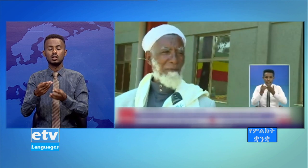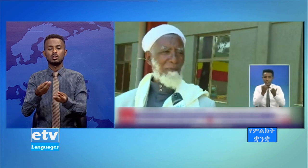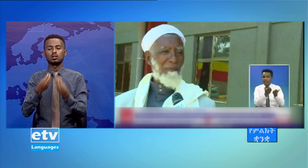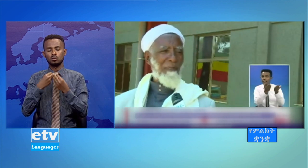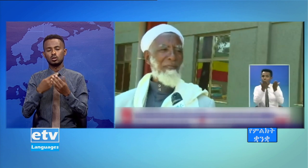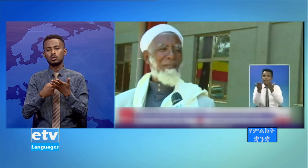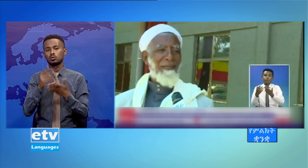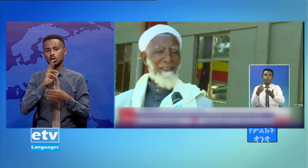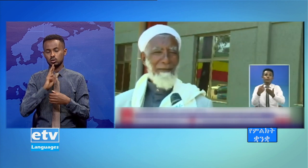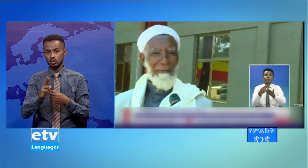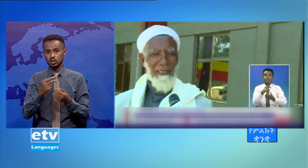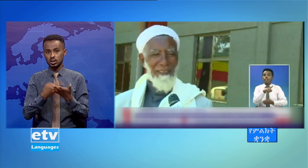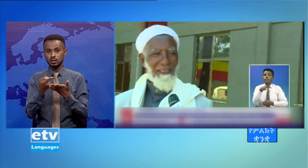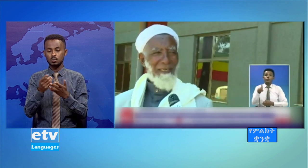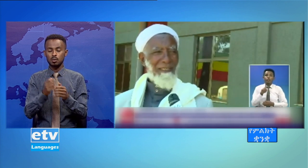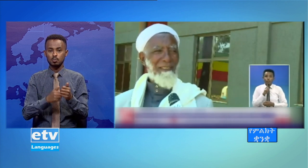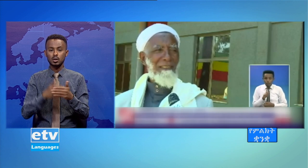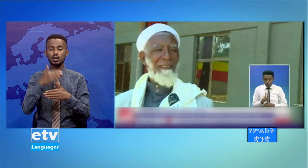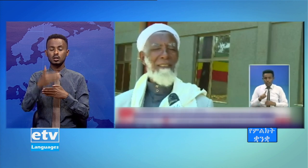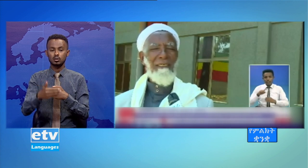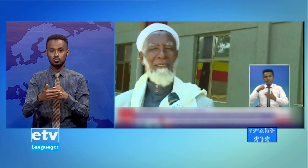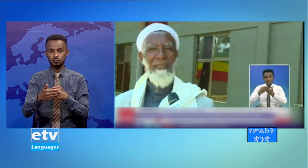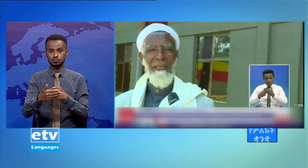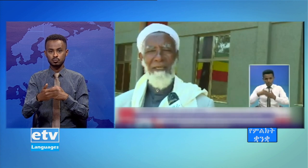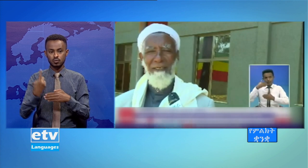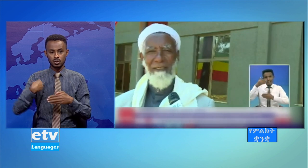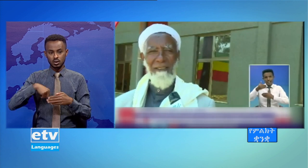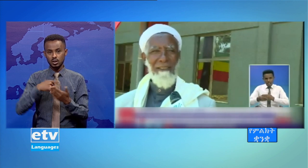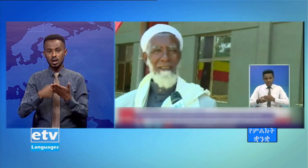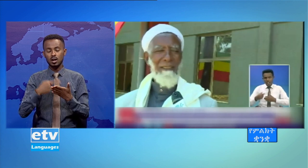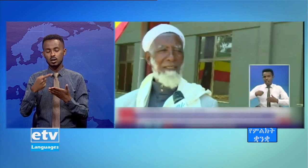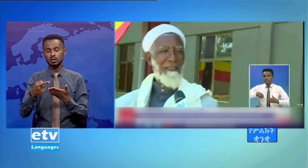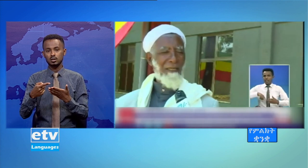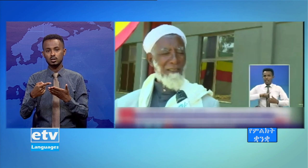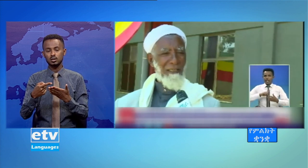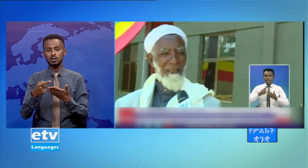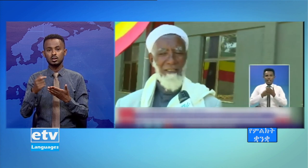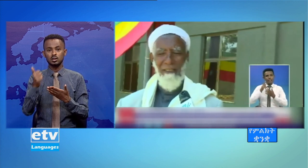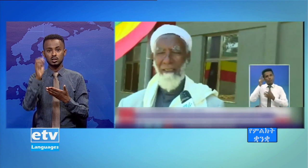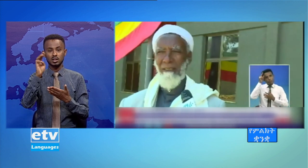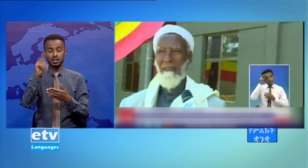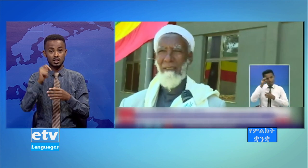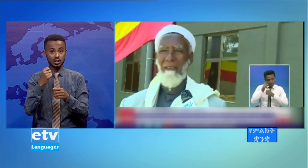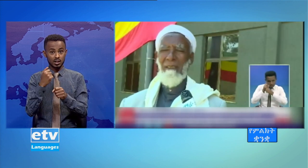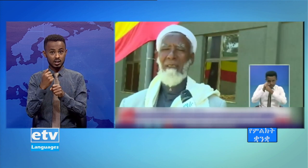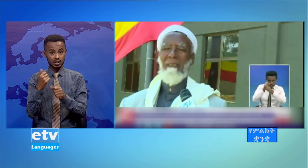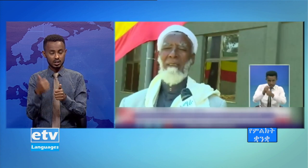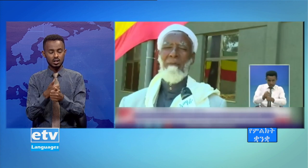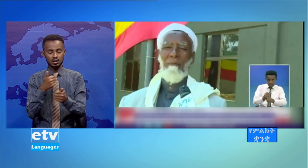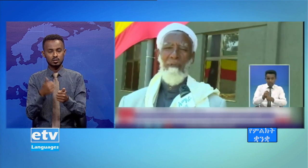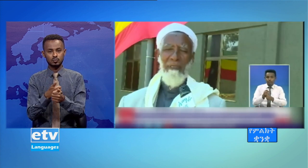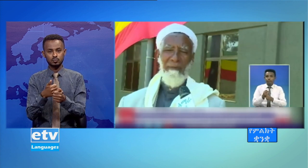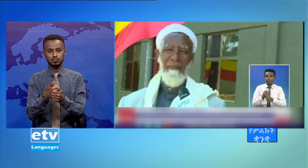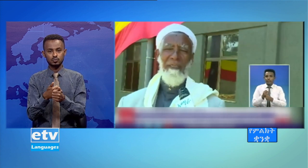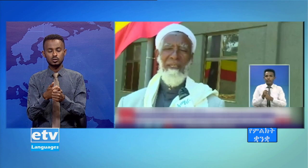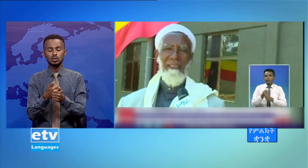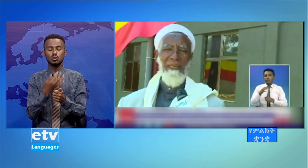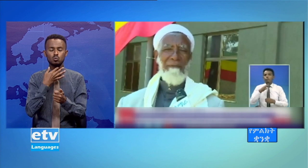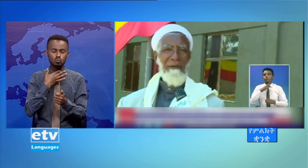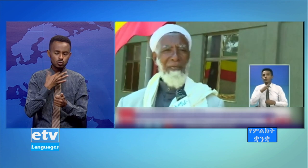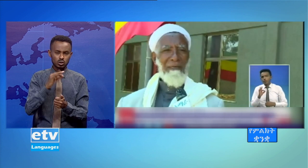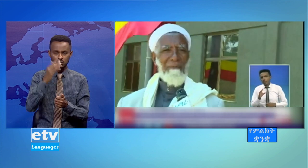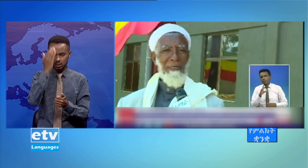ናቸው። ከዚህም በመቀጠል እኛ ይህን እሴት ተከትለን ሙስሊም